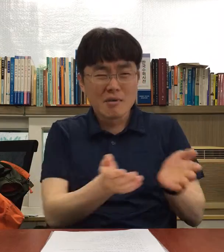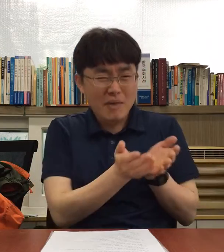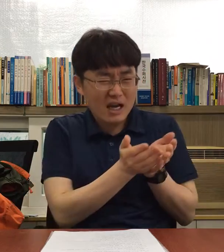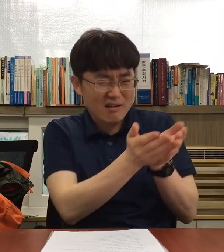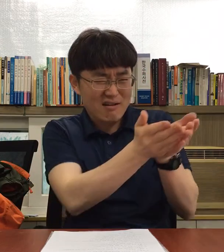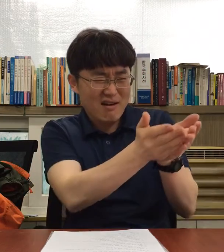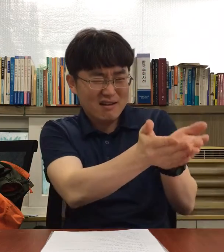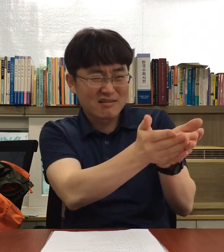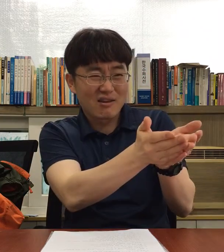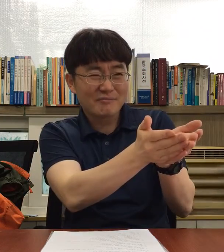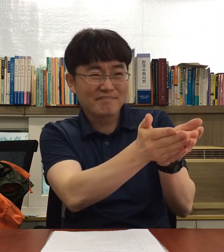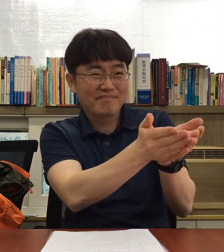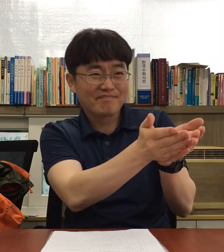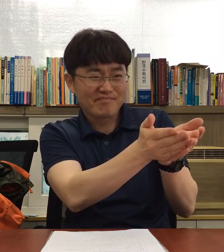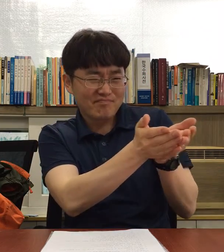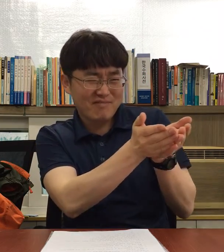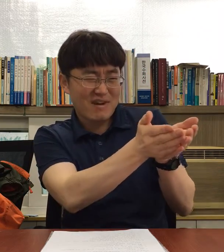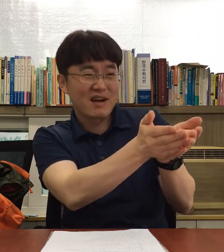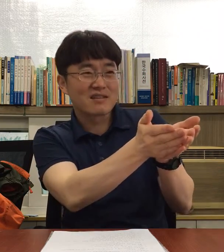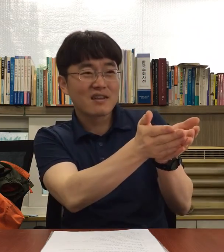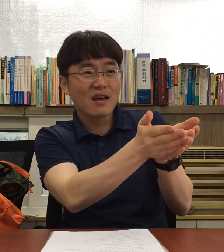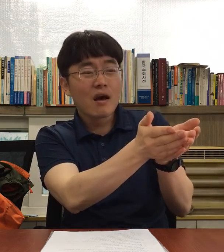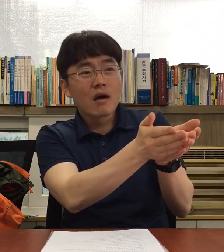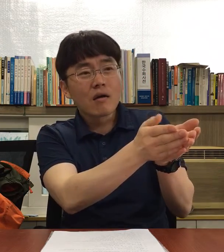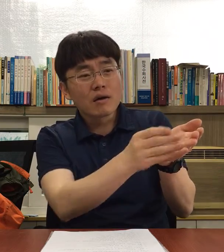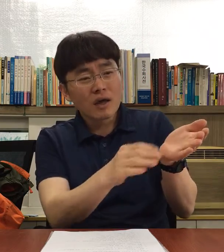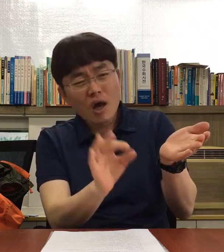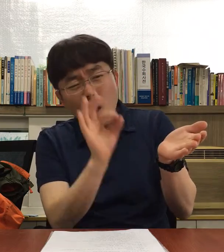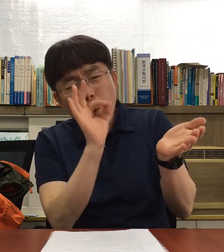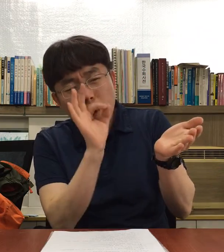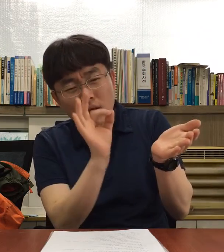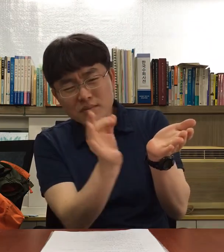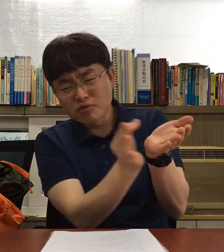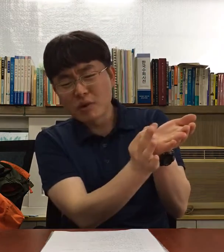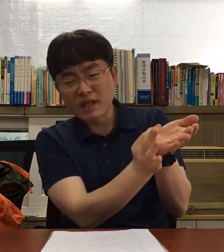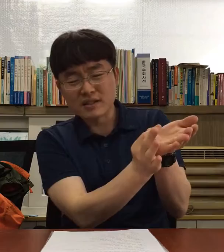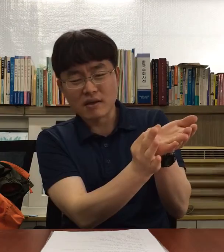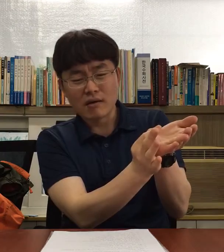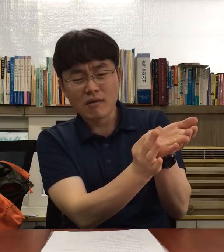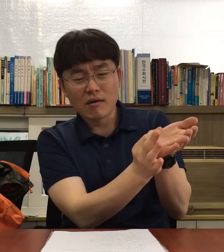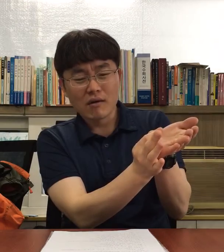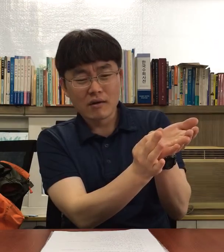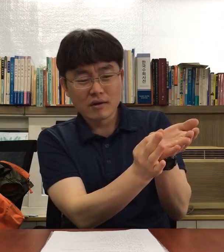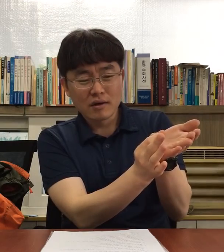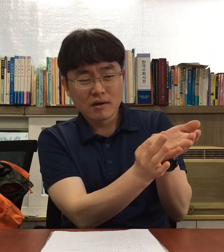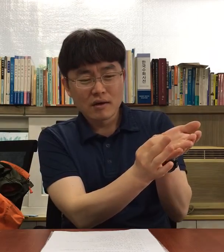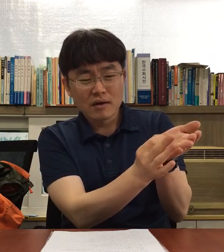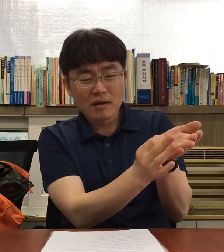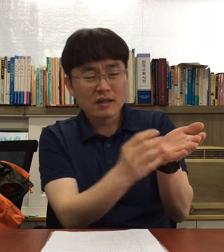배가 쫙 있어요. 쫙 가는데 거기에 구멍이 났어요. 그래서